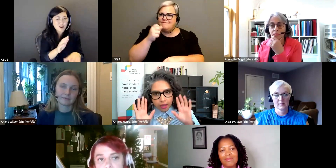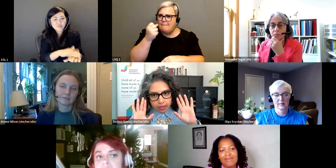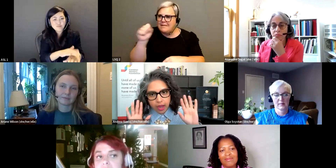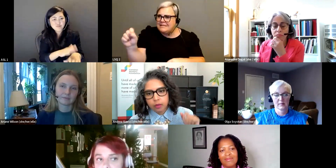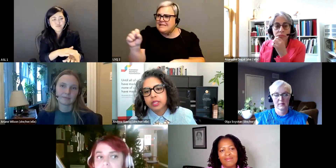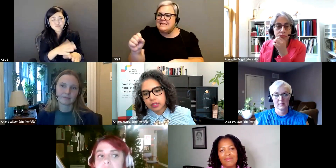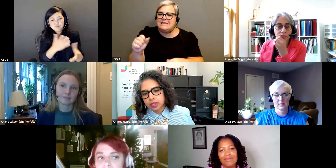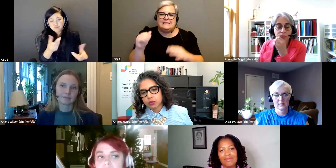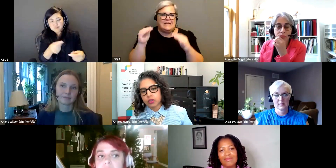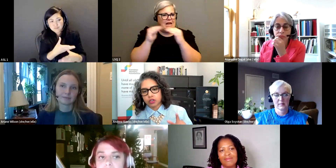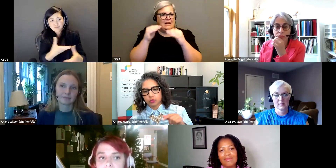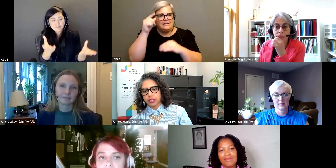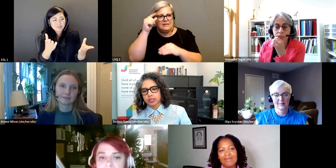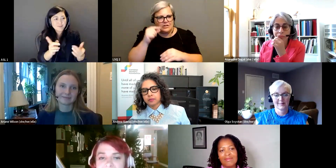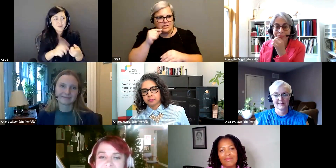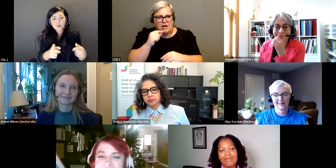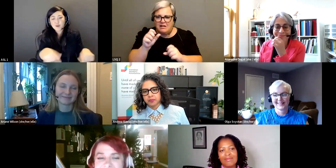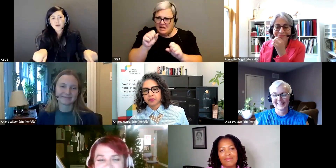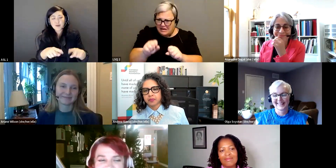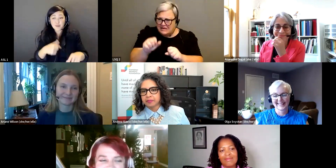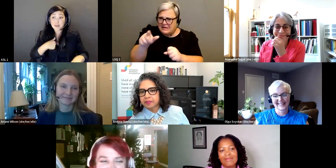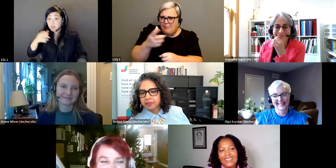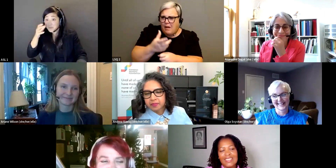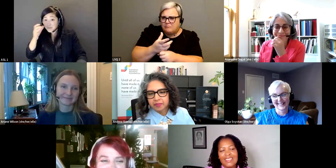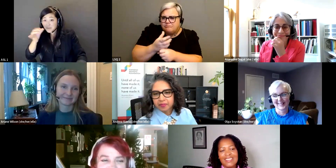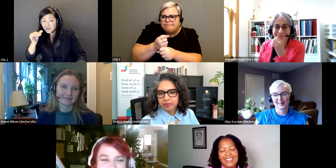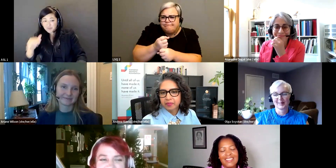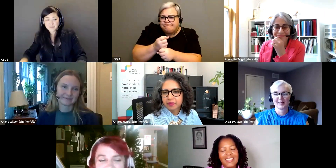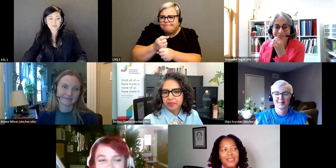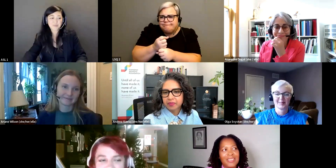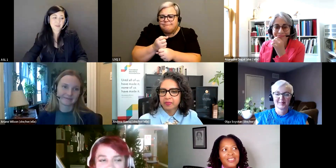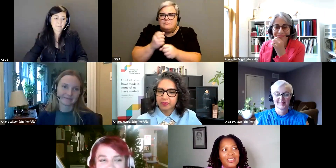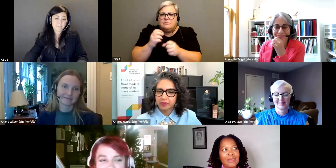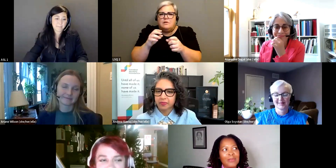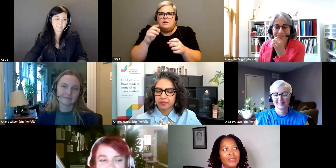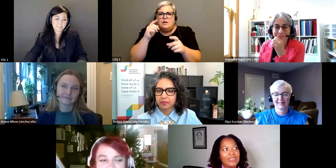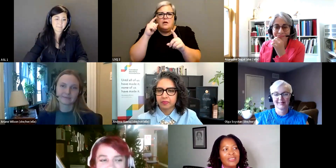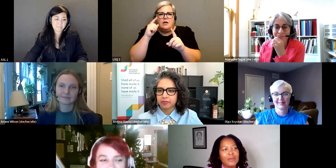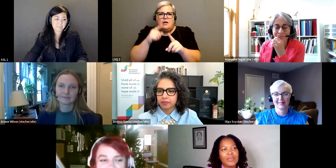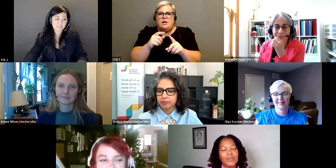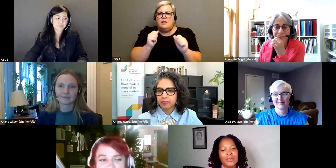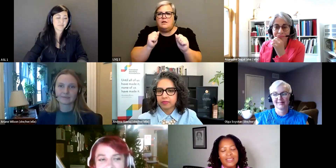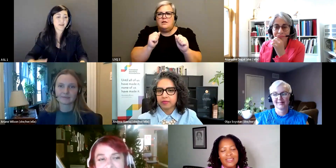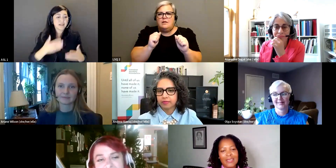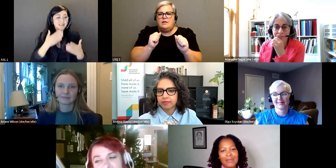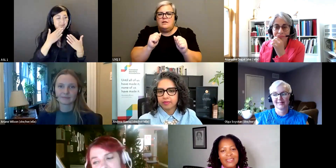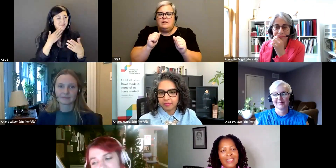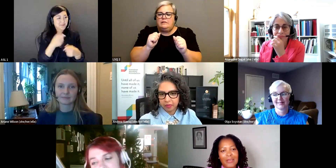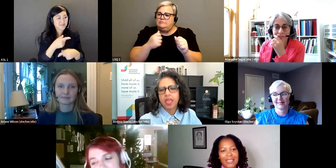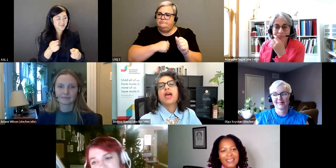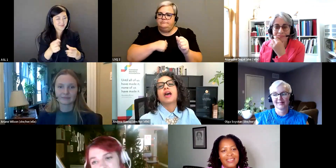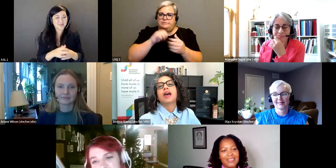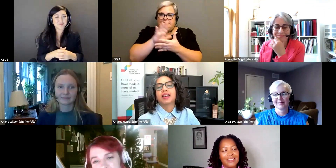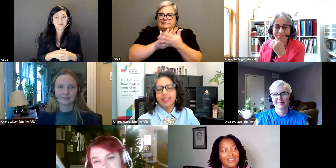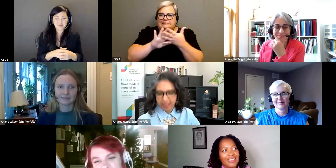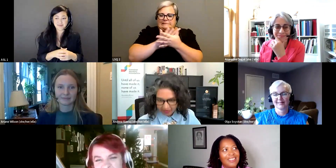l'égalité. Pourriez-vous rapidement nous parler du leadership?